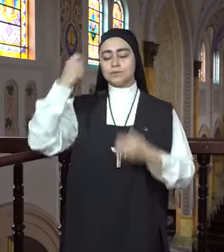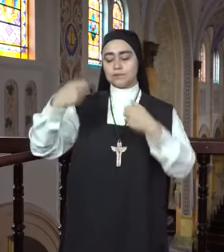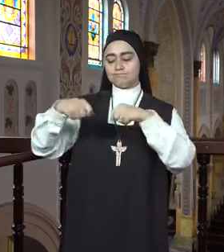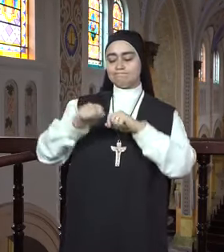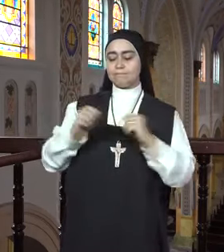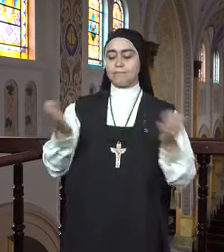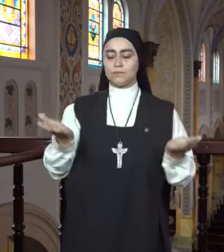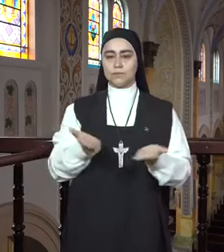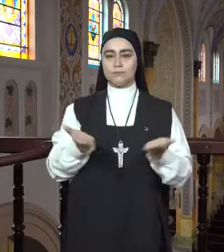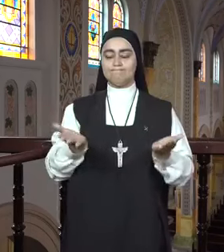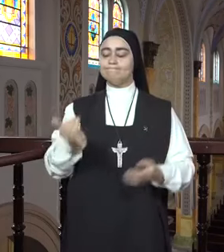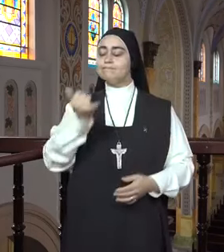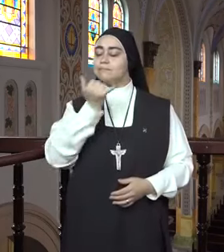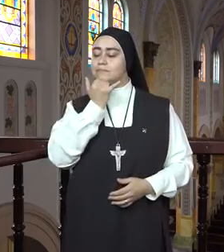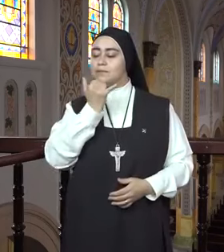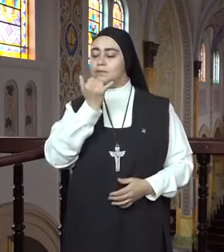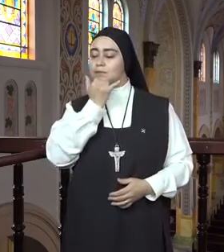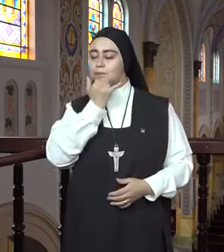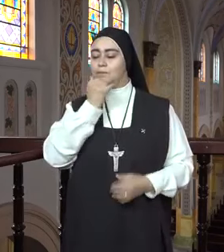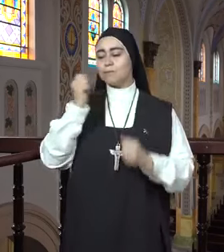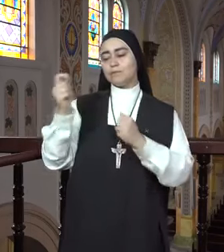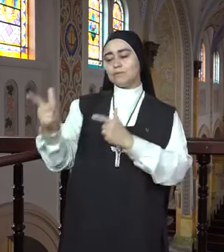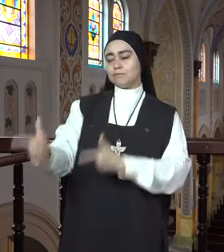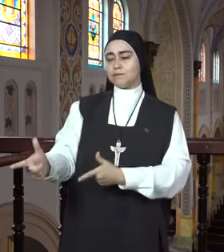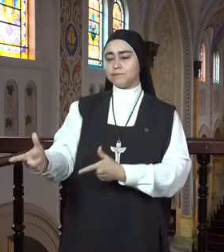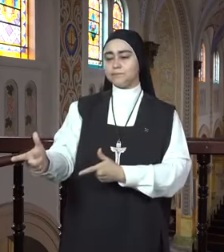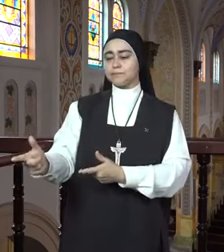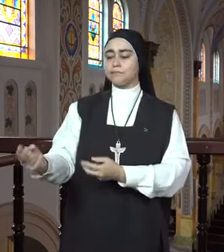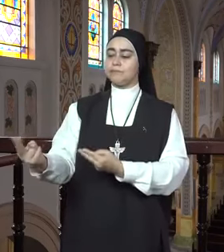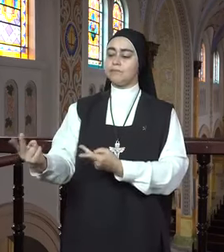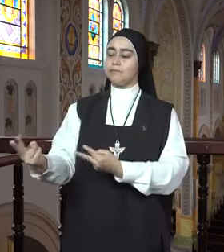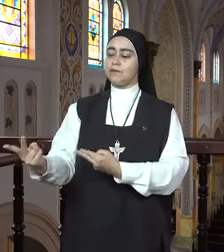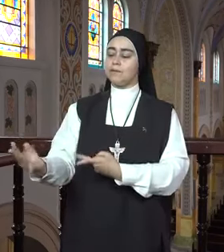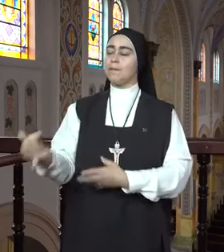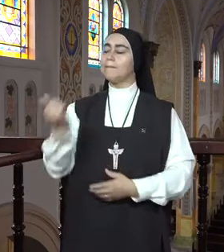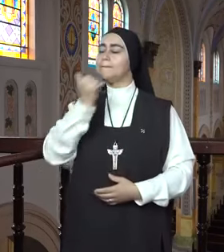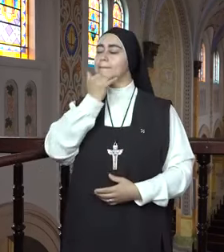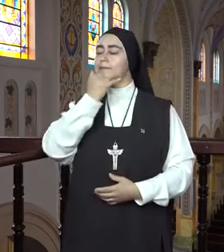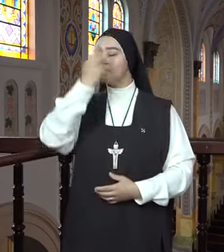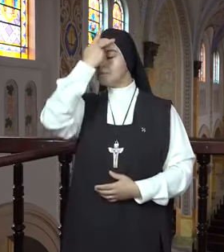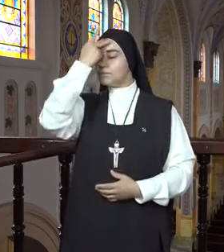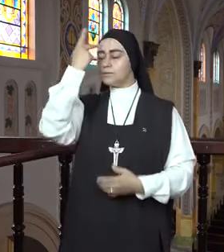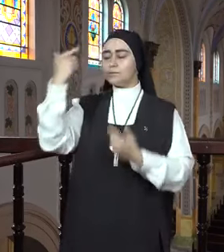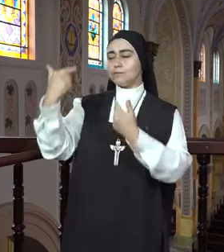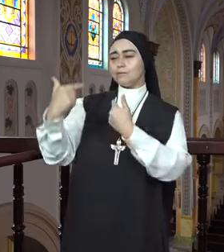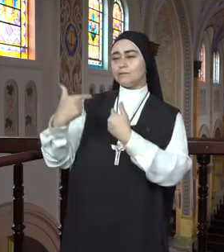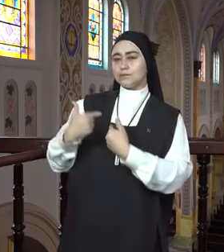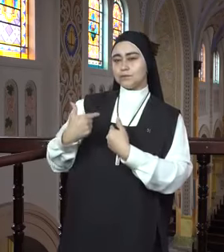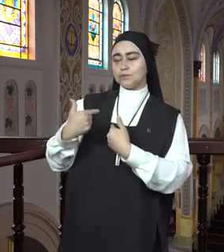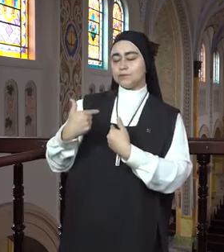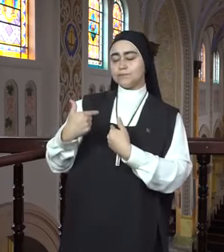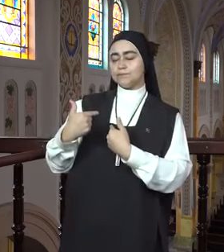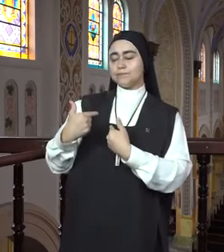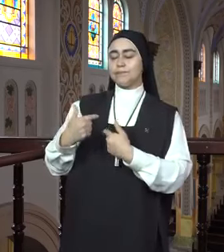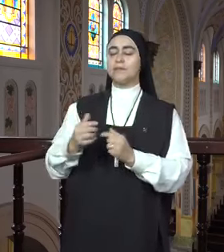de cada dia nos dai hoje, perdoai-nos as nossas ofensas, assim como nós perdoamos a quem nos